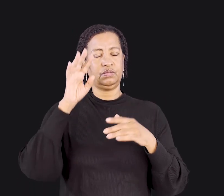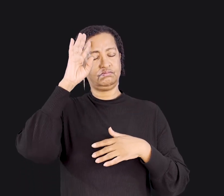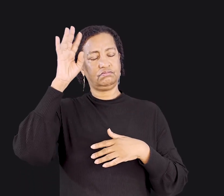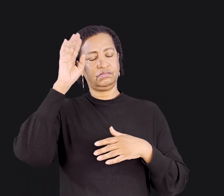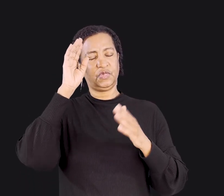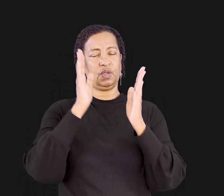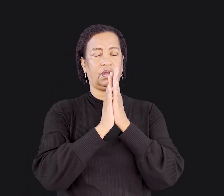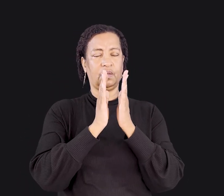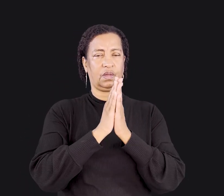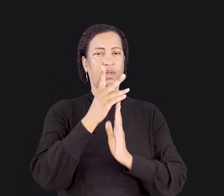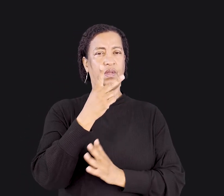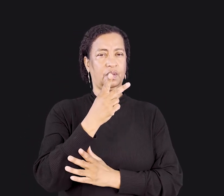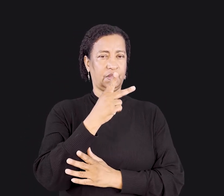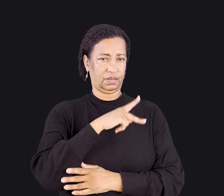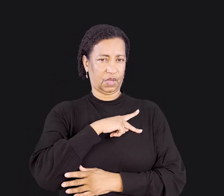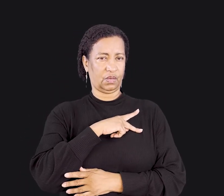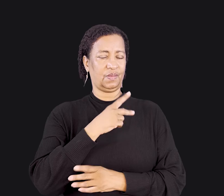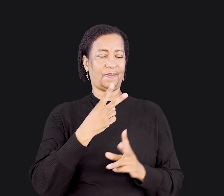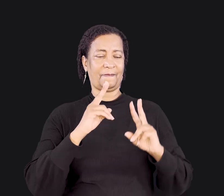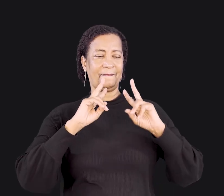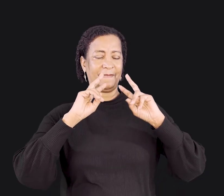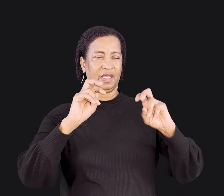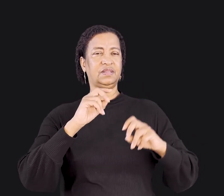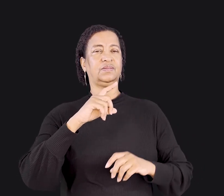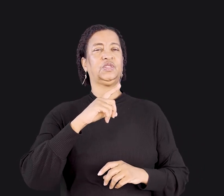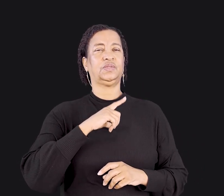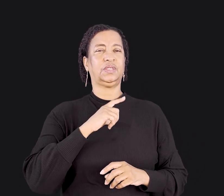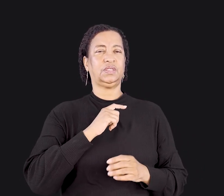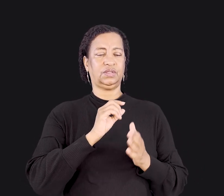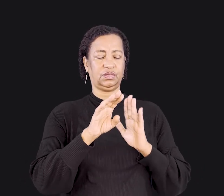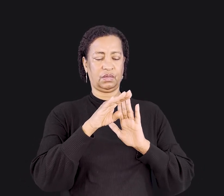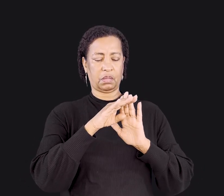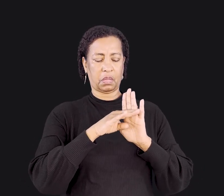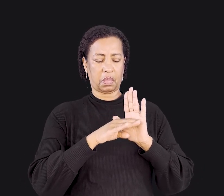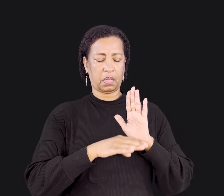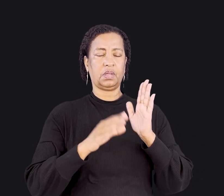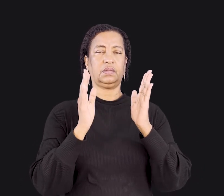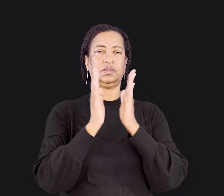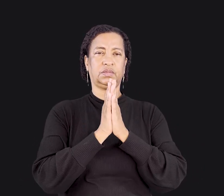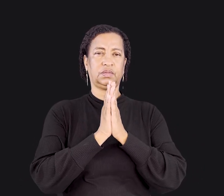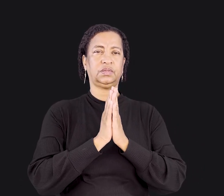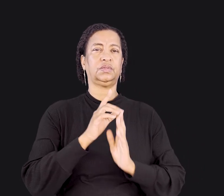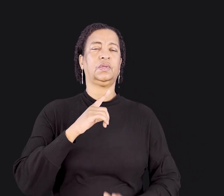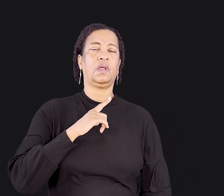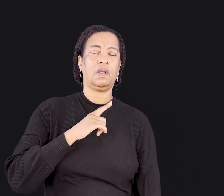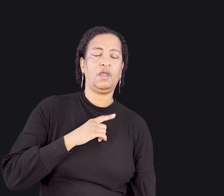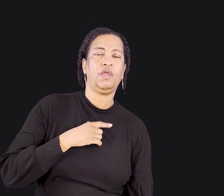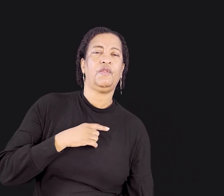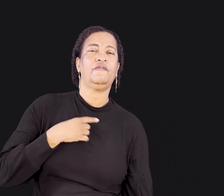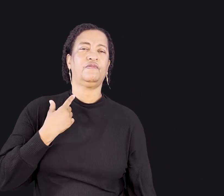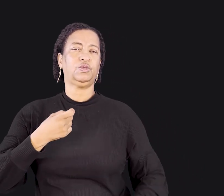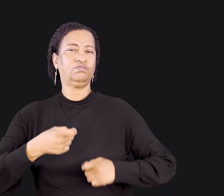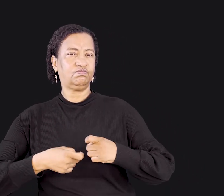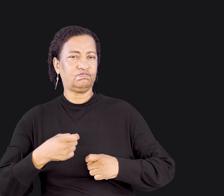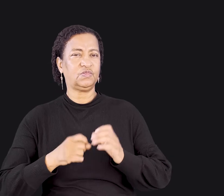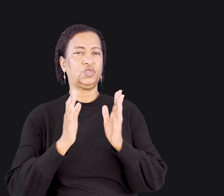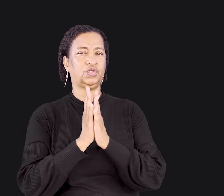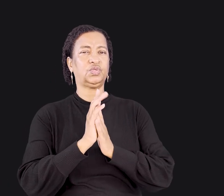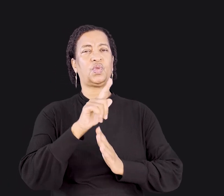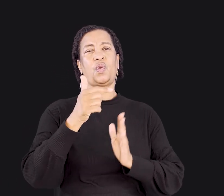essas orações de Paulo, logo percebemos que ele tinha uma lista de oração. Paulo foi um grande guerreiro de oração e orava por outras